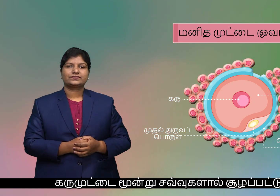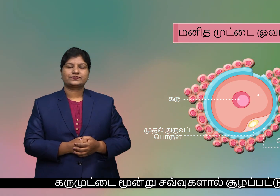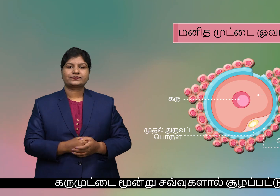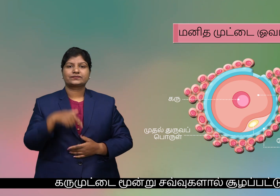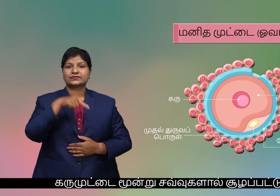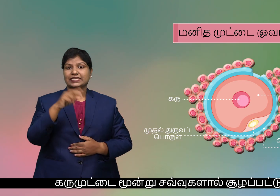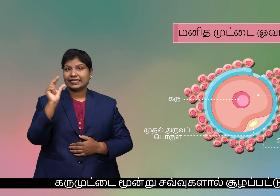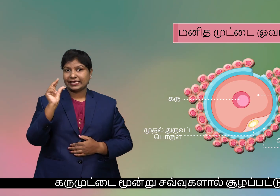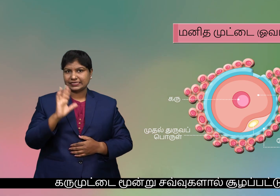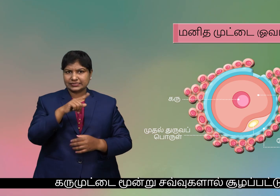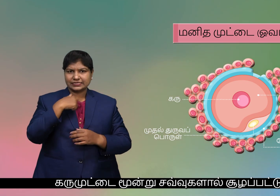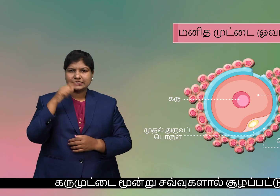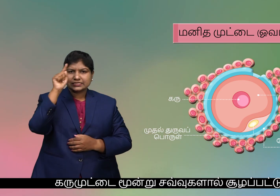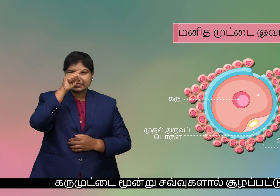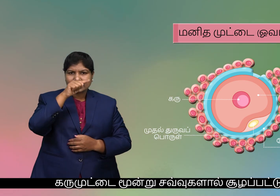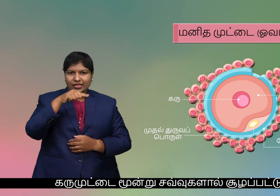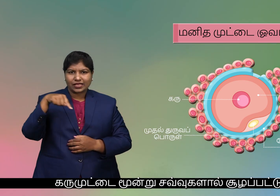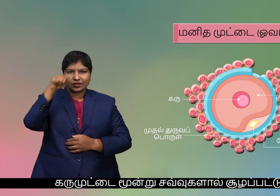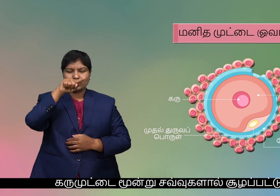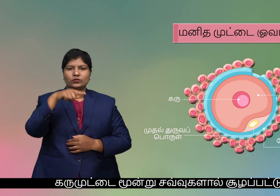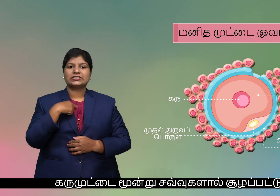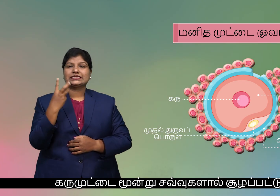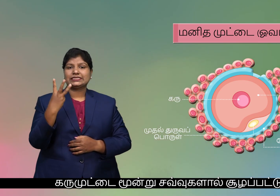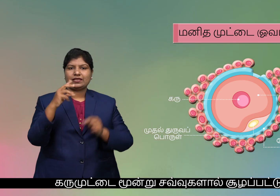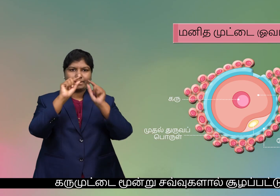கருமுட்டை 3 சவ்வுகளால் சூழப்பட்டுள்ளது.